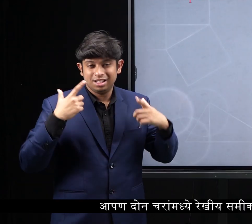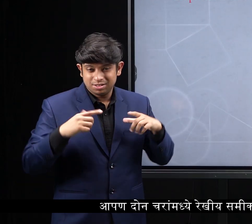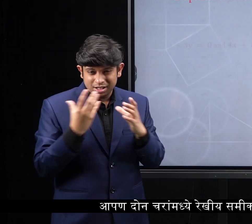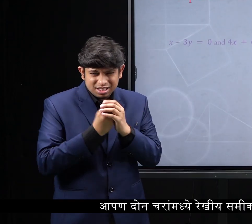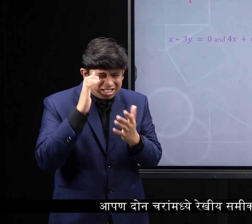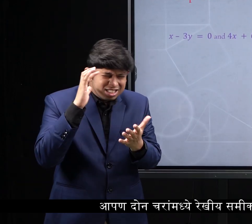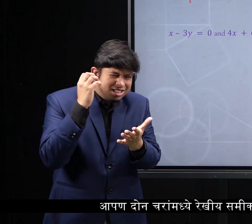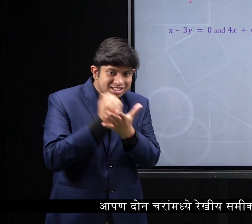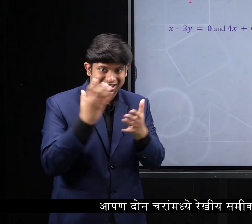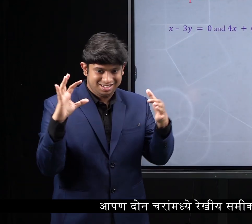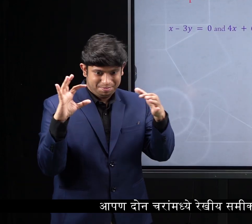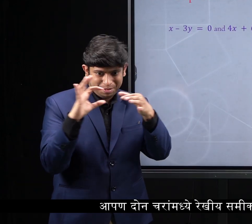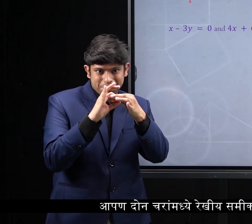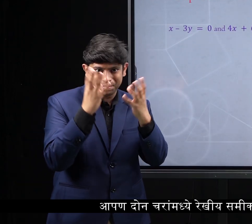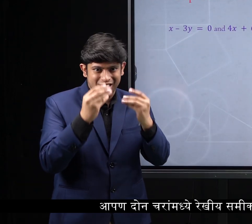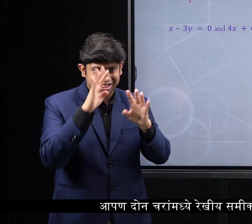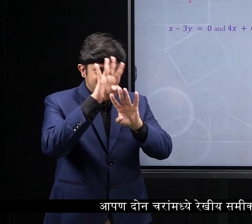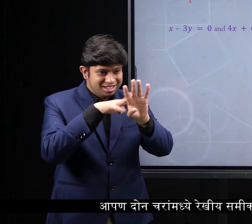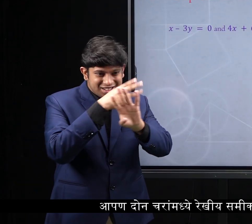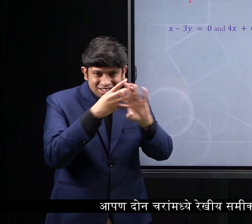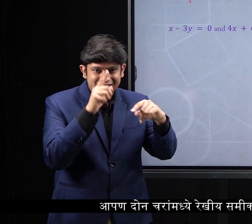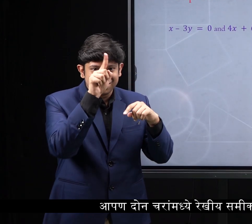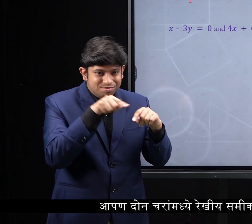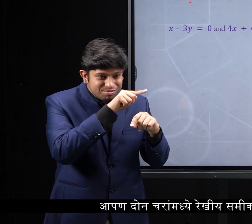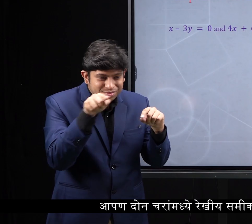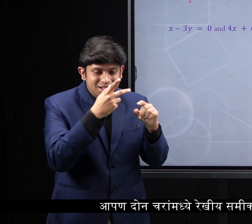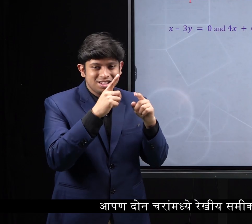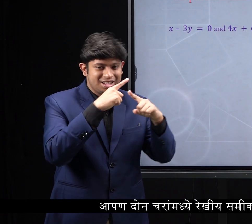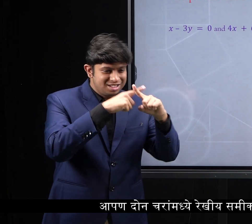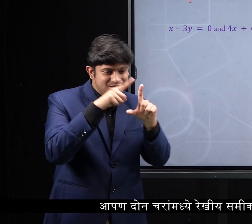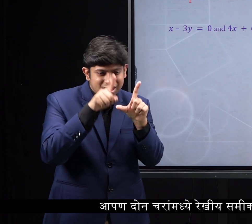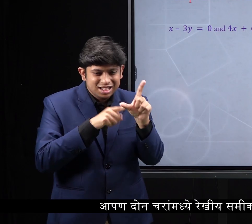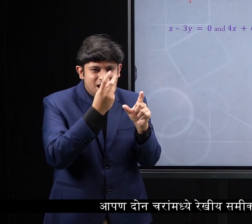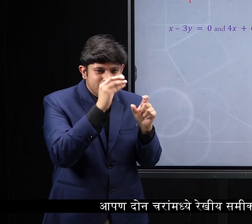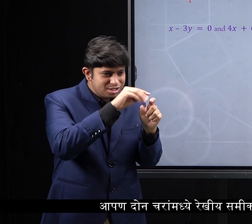आपण दोन चरांमध्ये रेखीय समीकरणांच्या जोडीचा विचार करूया.